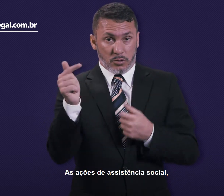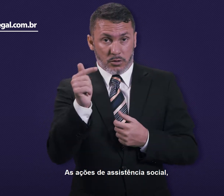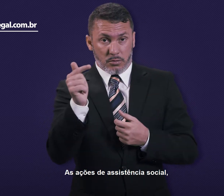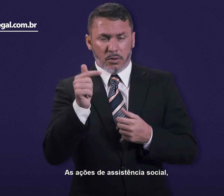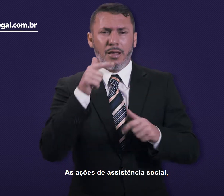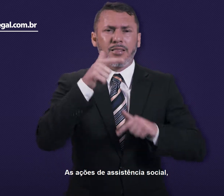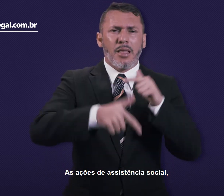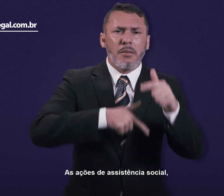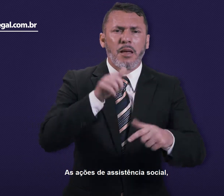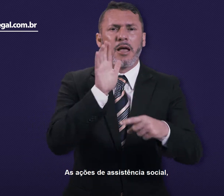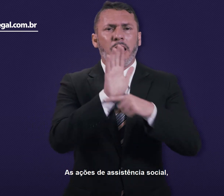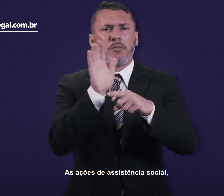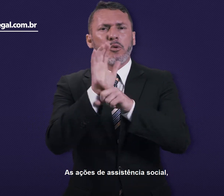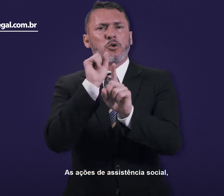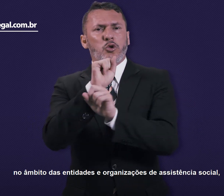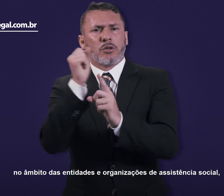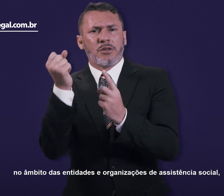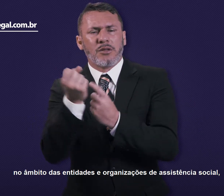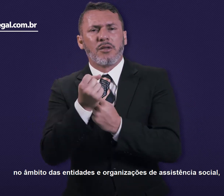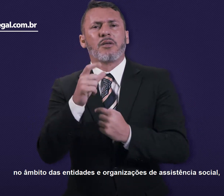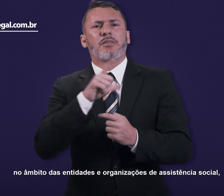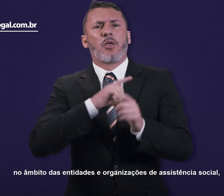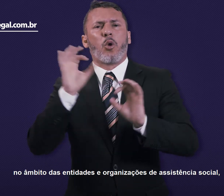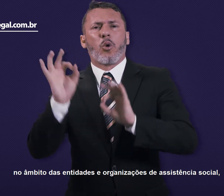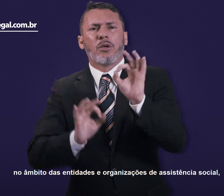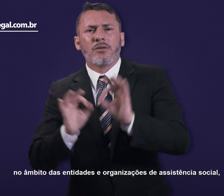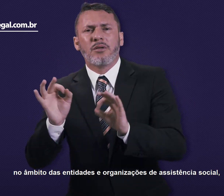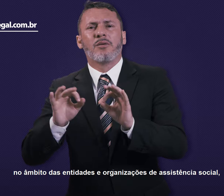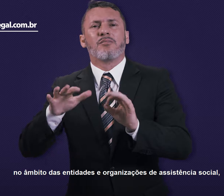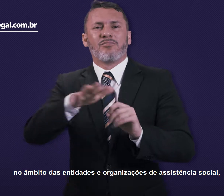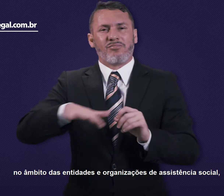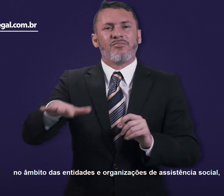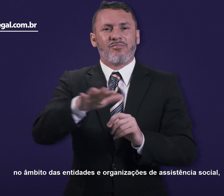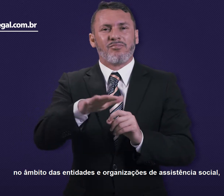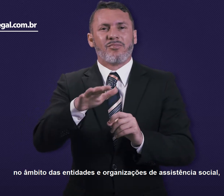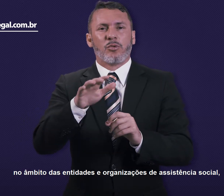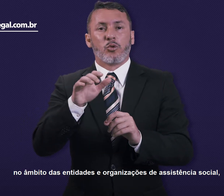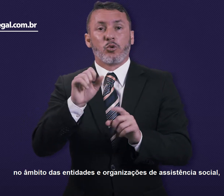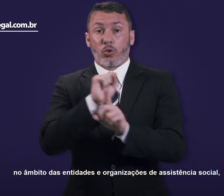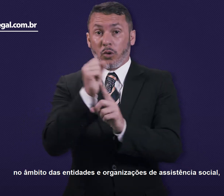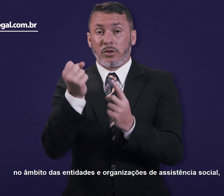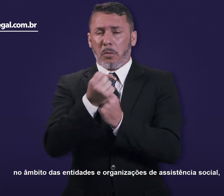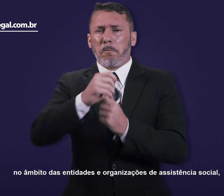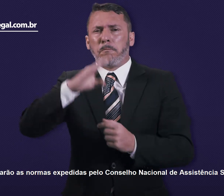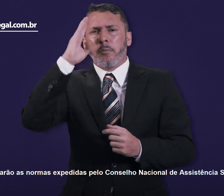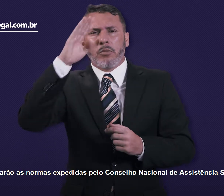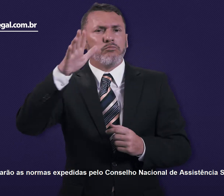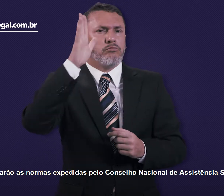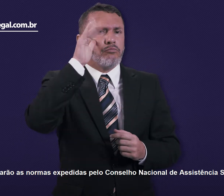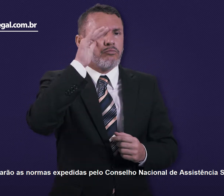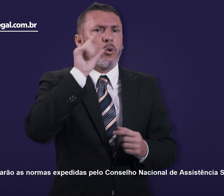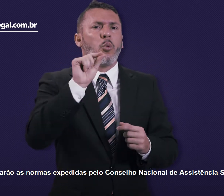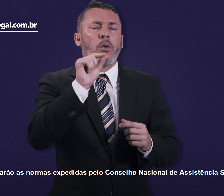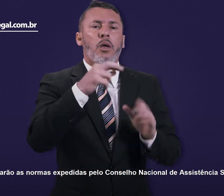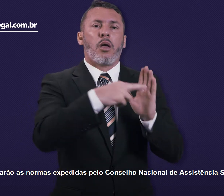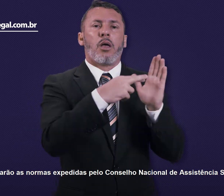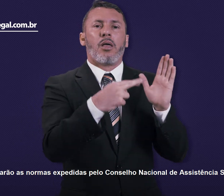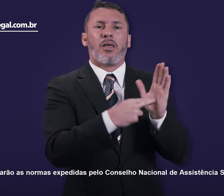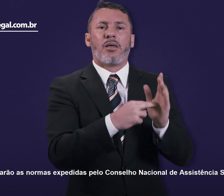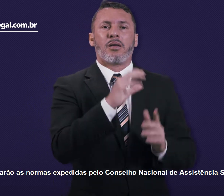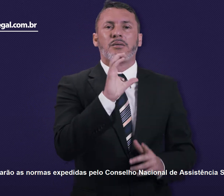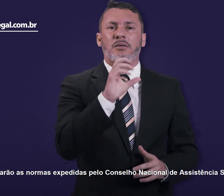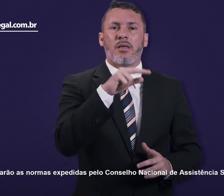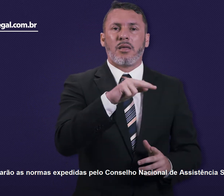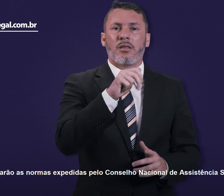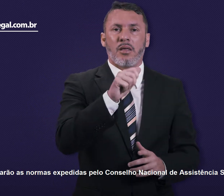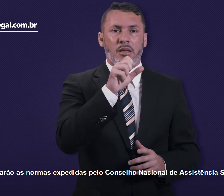7º. As ações de assistência social no âmbito das entidades e organizações de assistência social observarão as normas expedidas